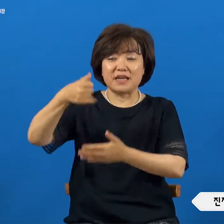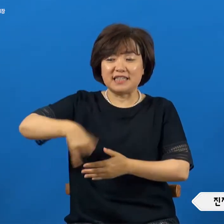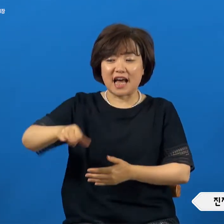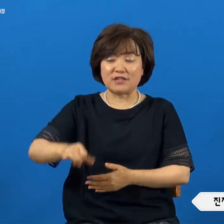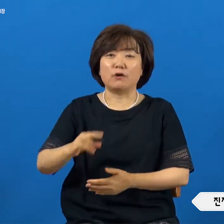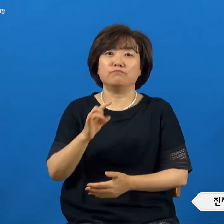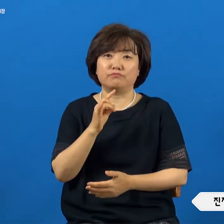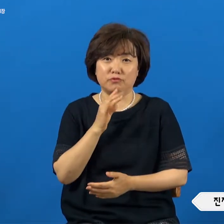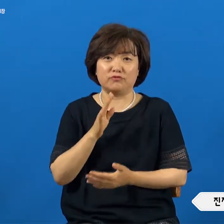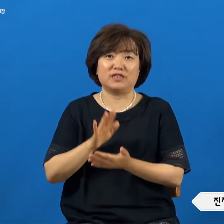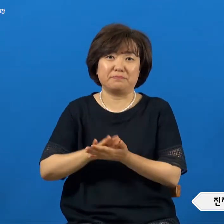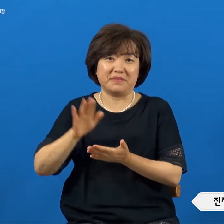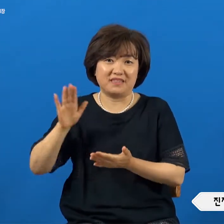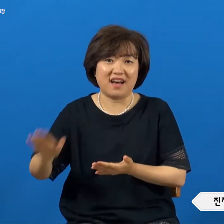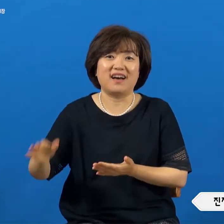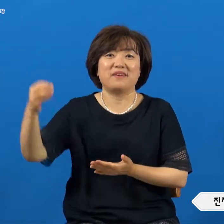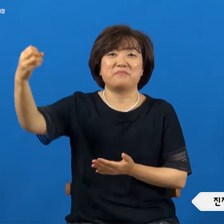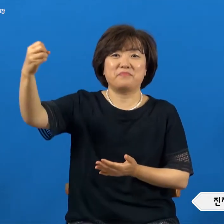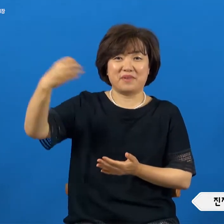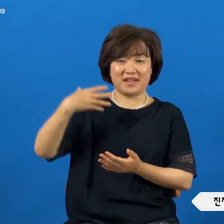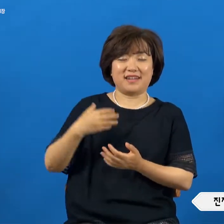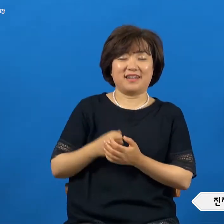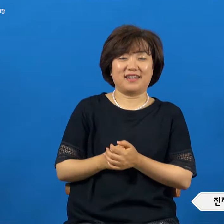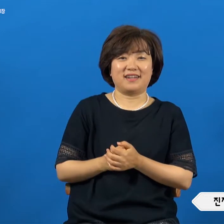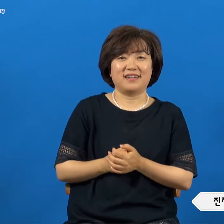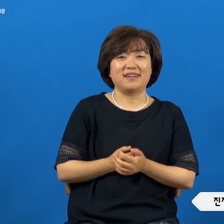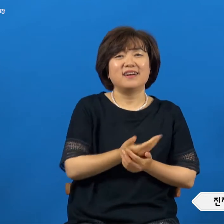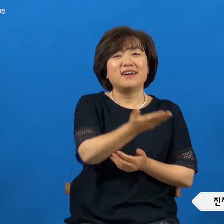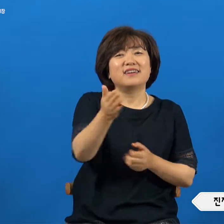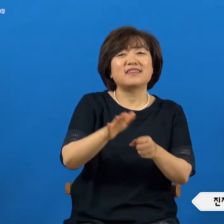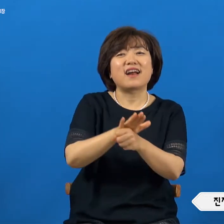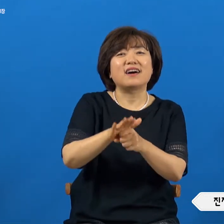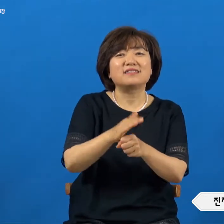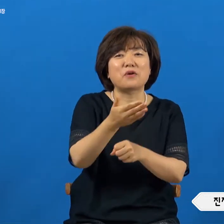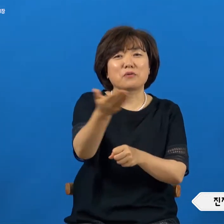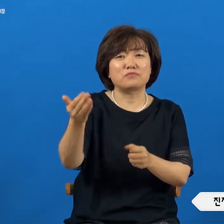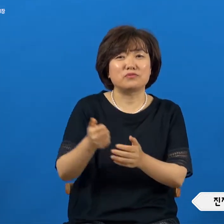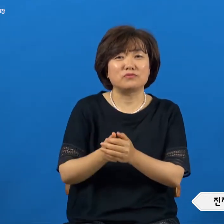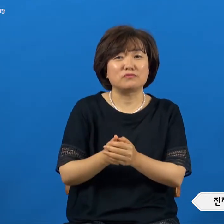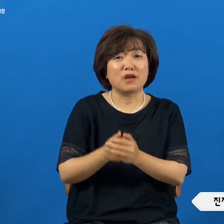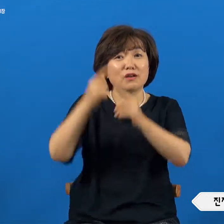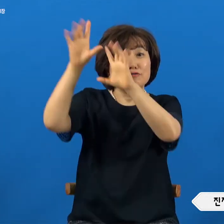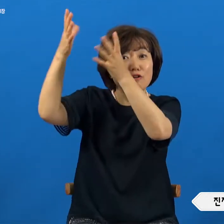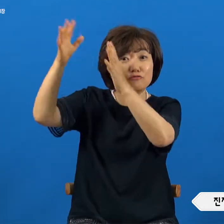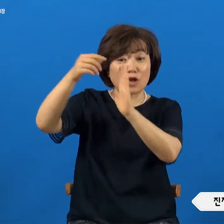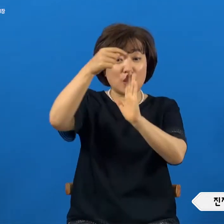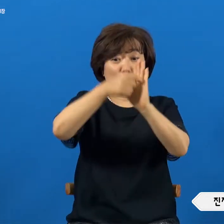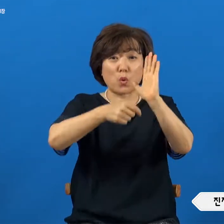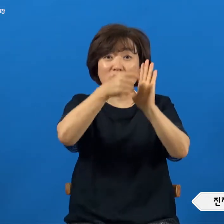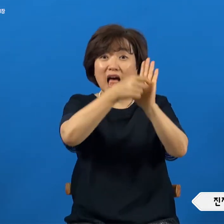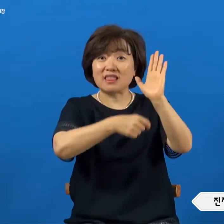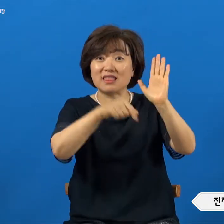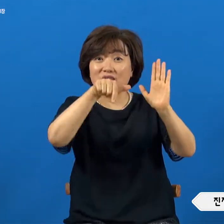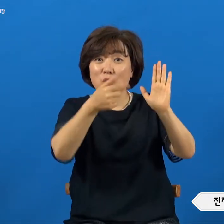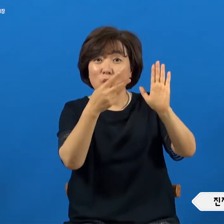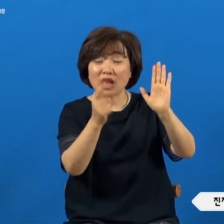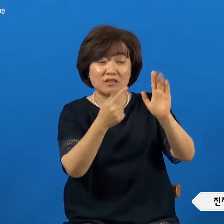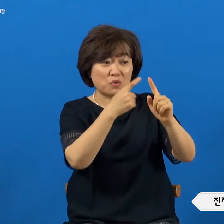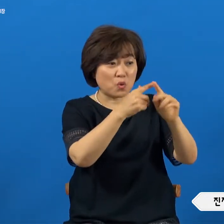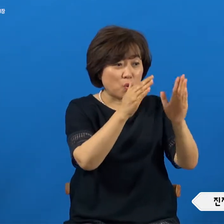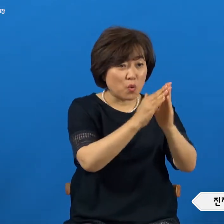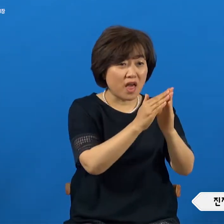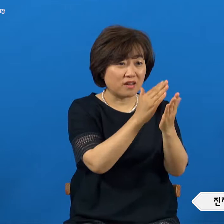뿐입니다. 사랑하는 여러분, 천국에는 교단이 없습니다. 성경은 교단을 말씀하지